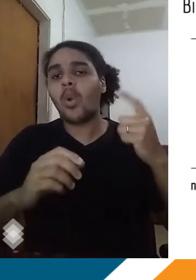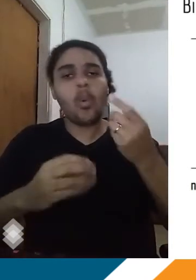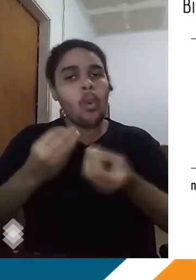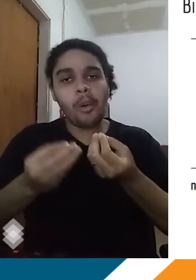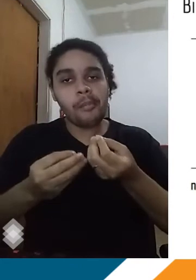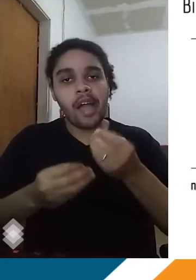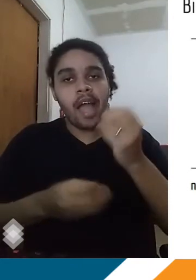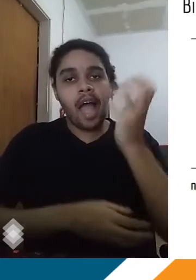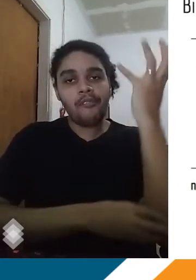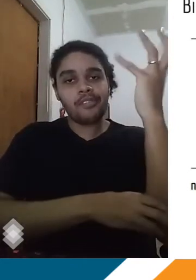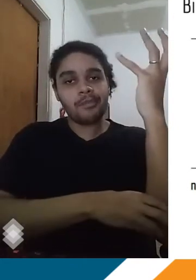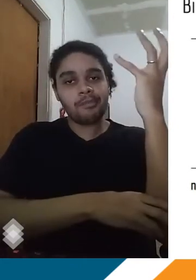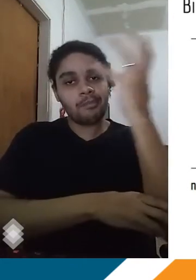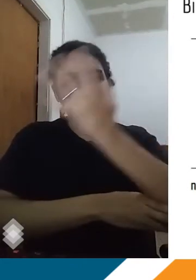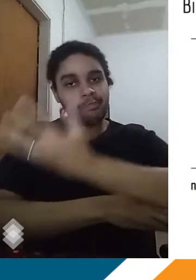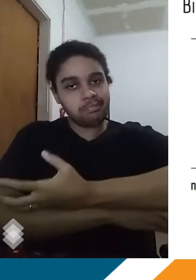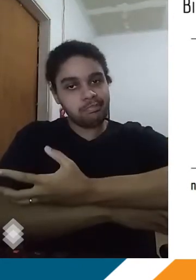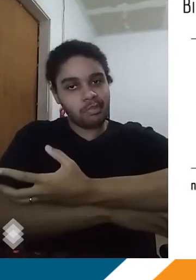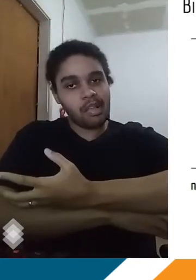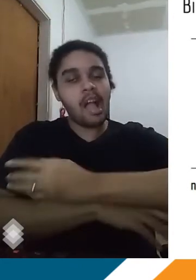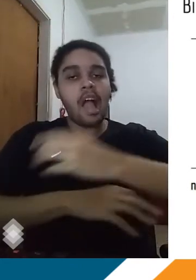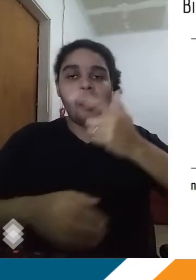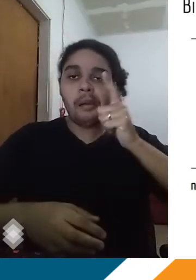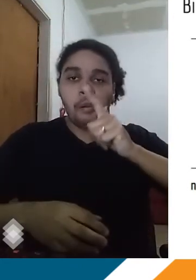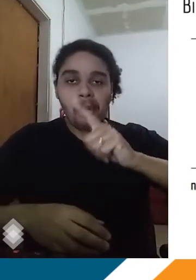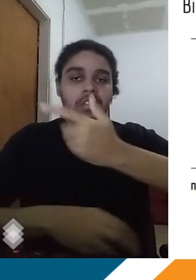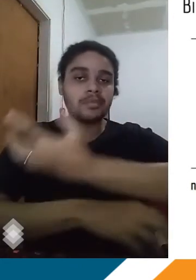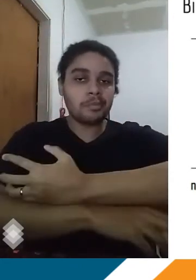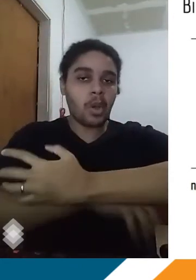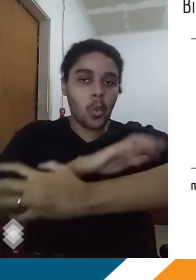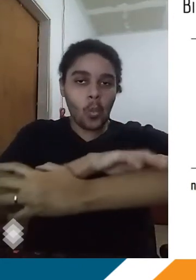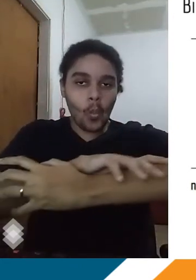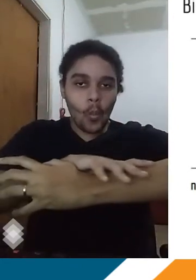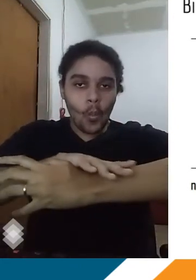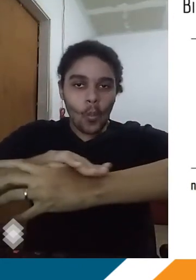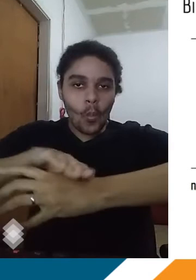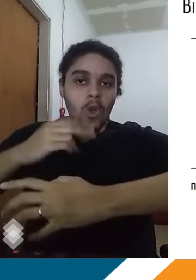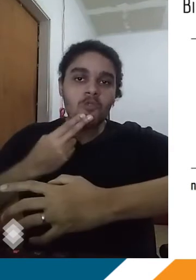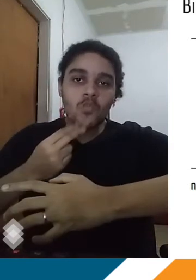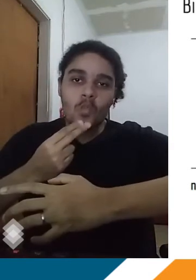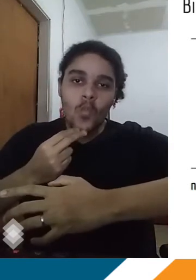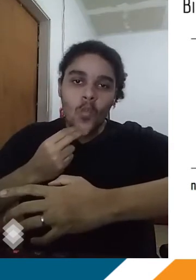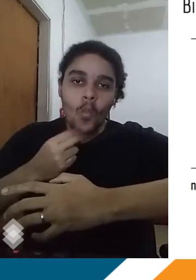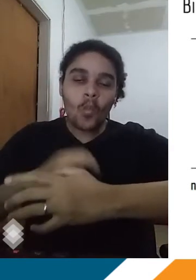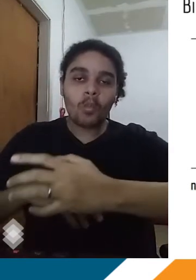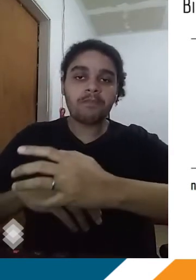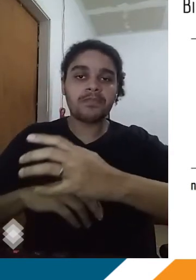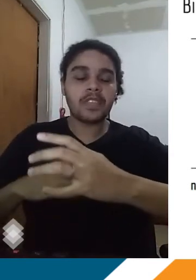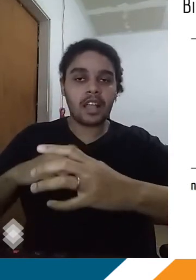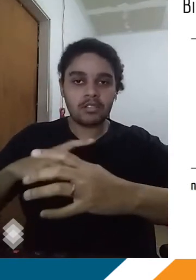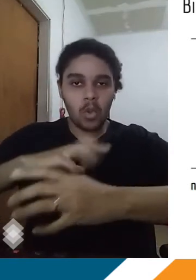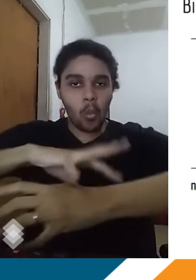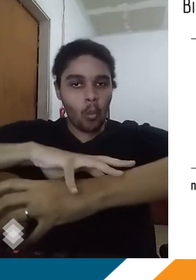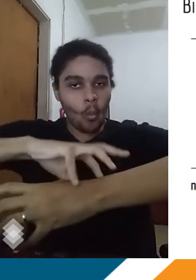Através da morte das árvores. Portanto, essas espécies vegetativas, espécies arbóreas, elas caem, morrem, e